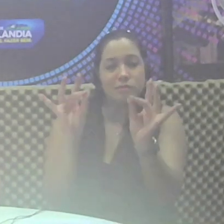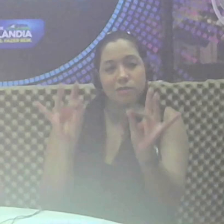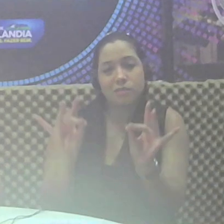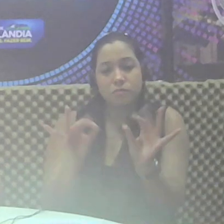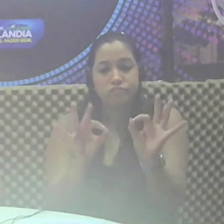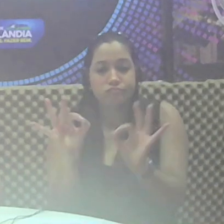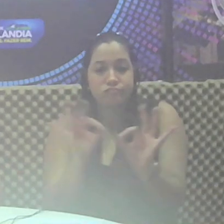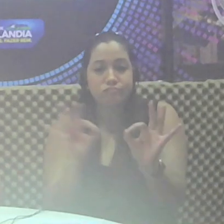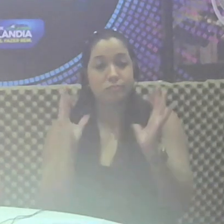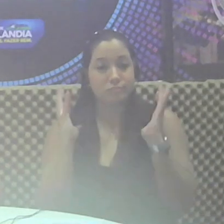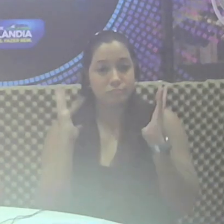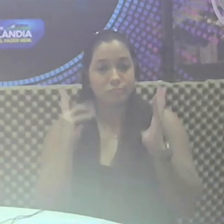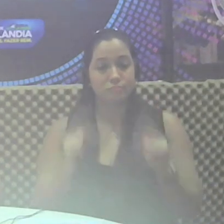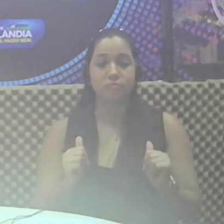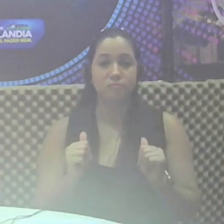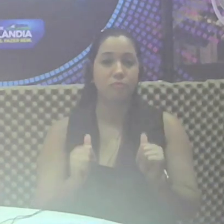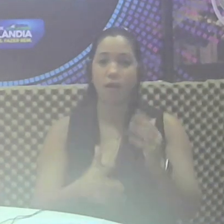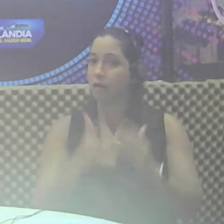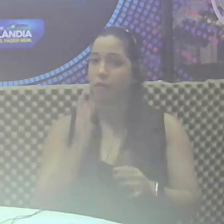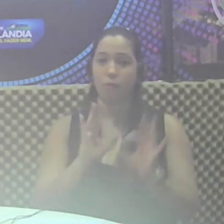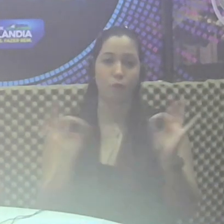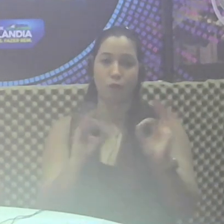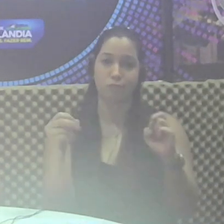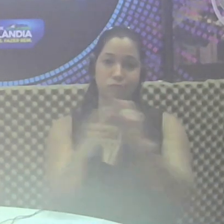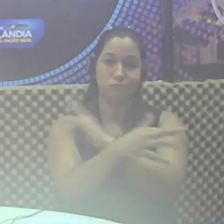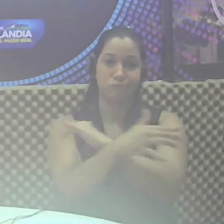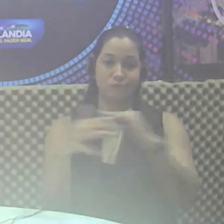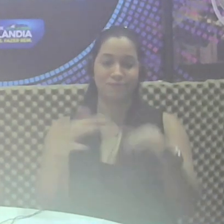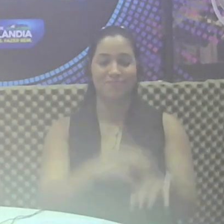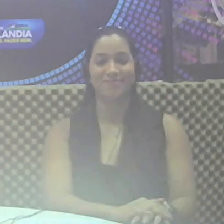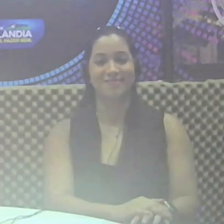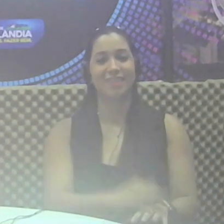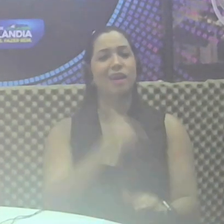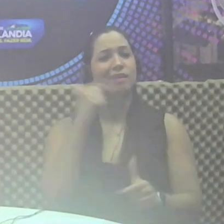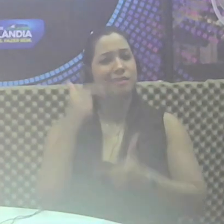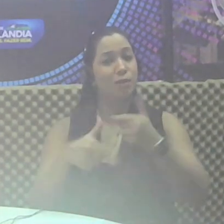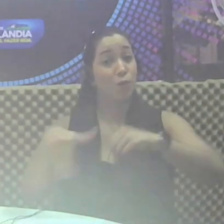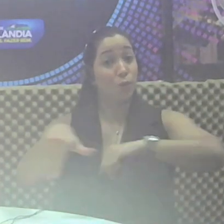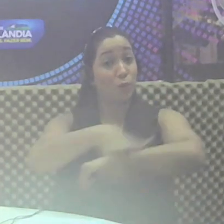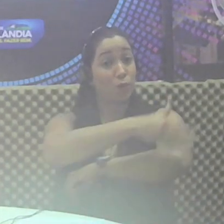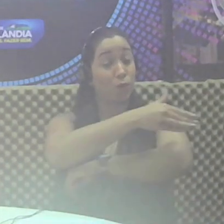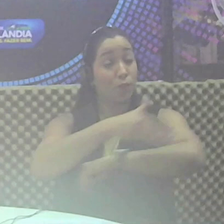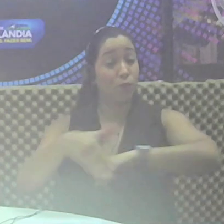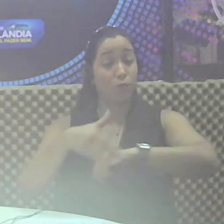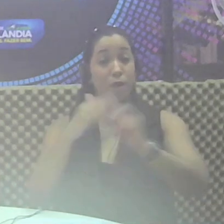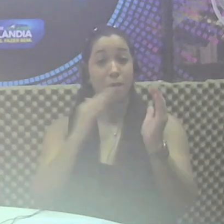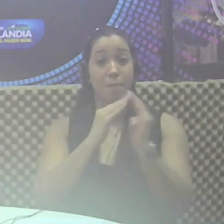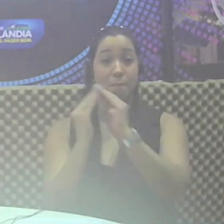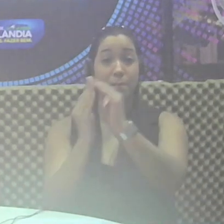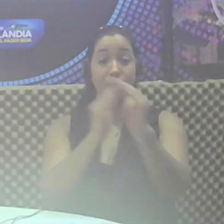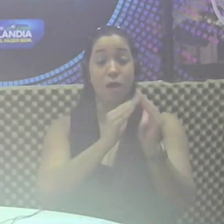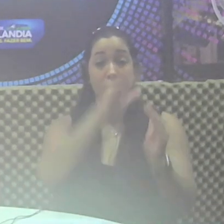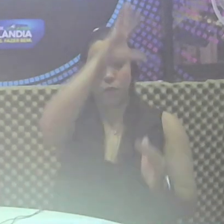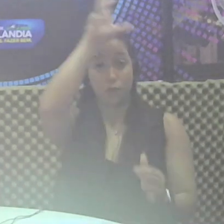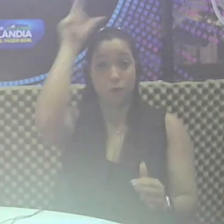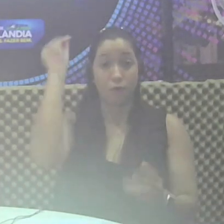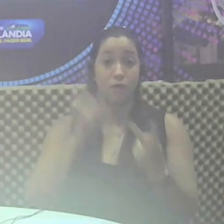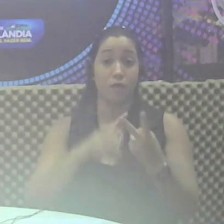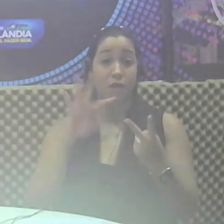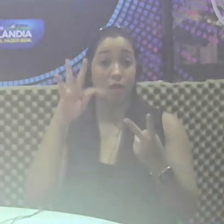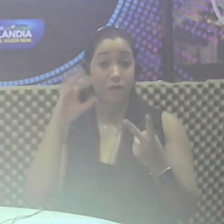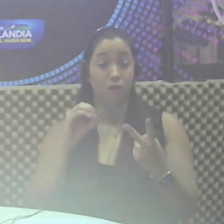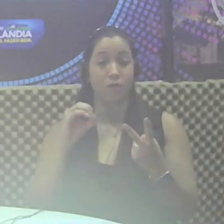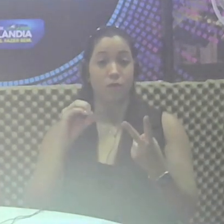acabamento e limpeza que não afetam o tráfego. O serviço na avenida, localizada entre os bairros Guarani e Tocantins,